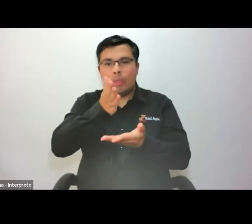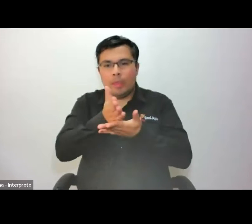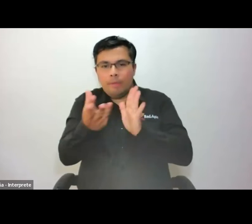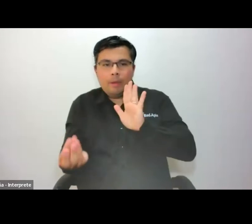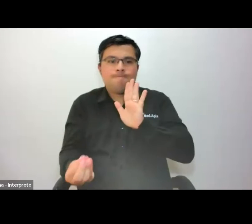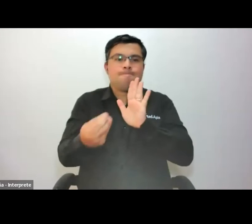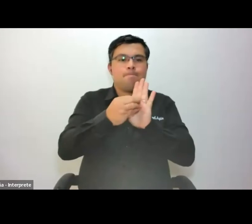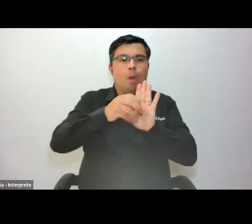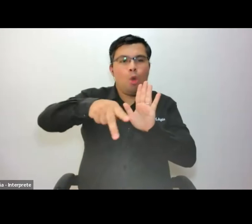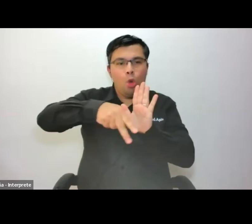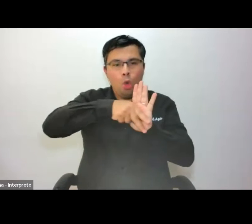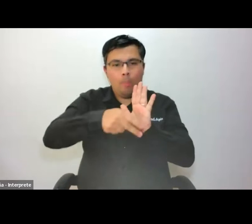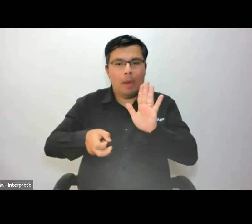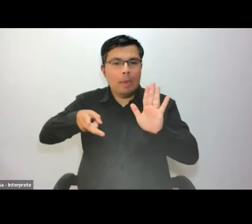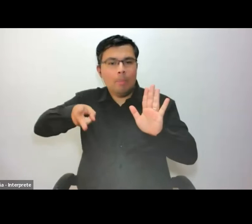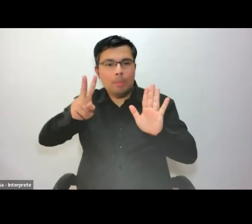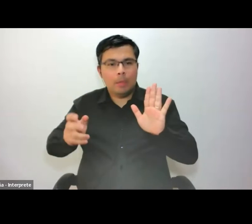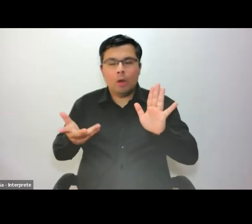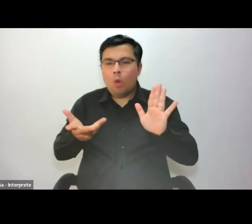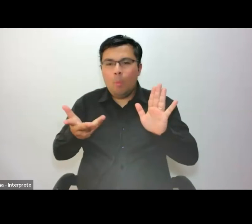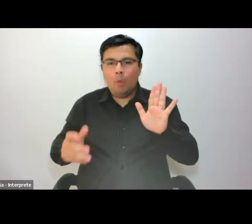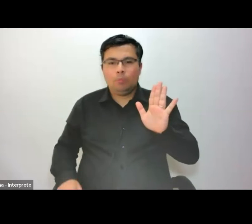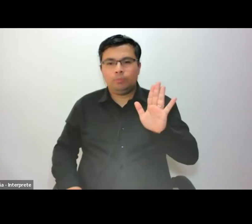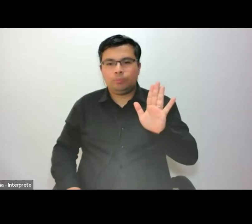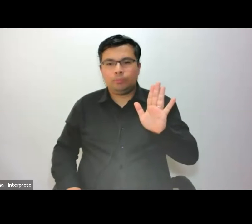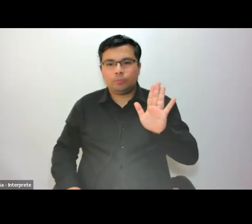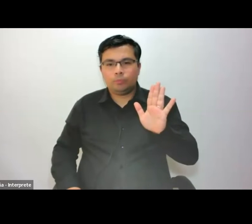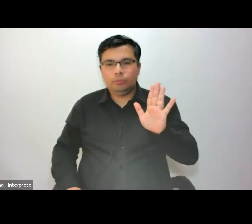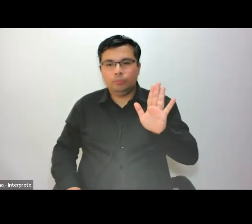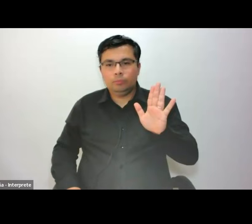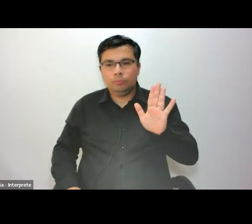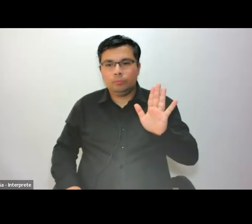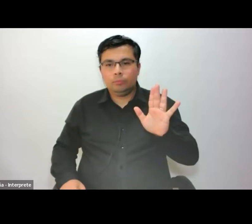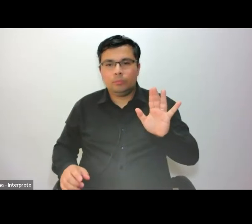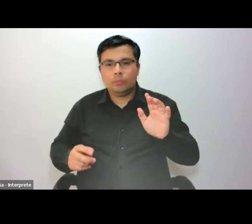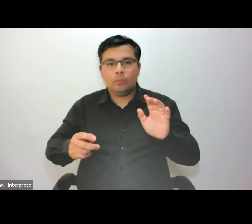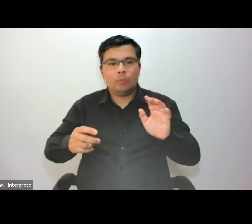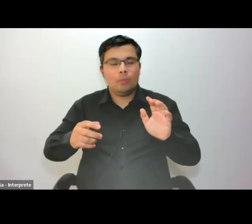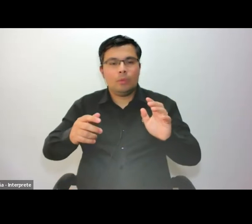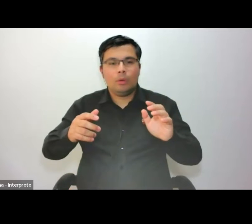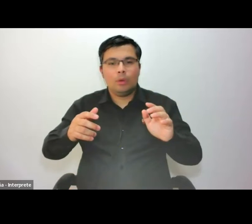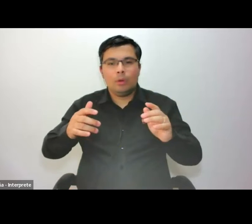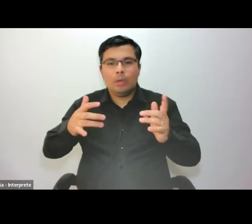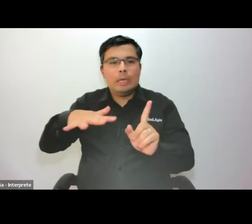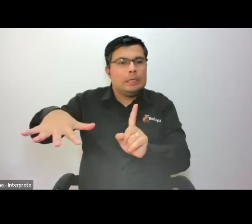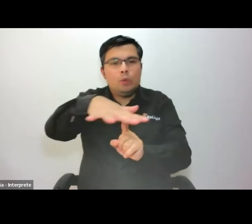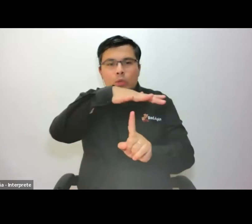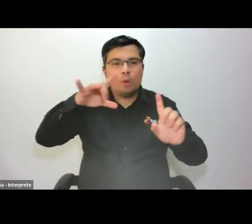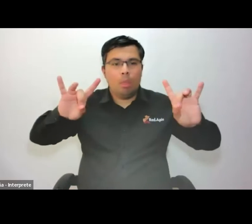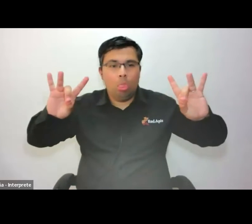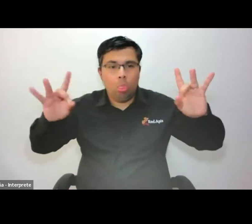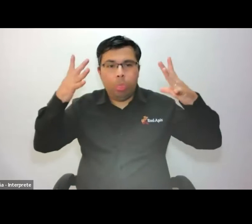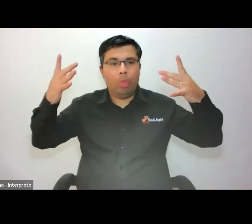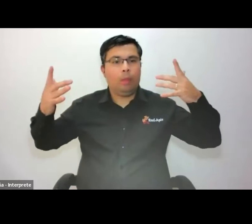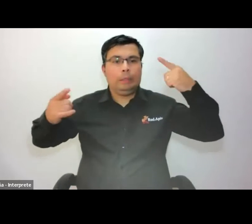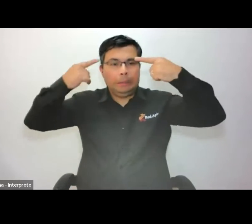actuar, más bien protocolos respecto de cómo actuar ante situaciones de desregulaciones emocionales o conductuales. Eso es específicamente